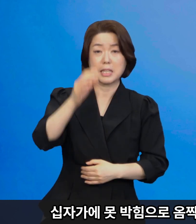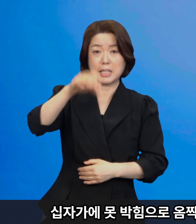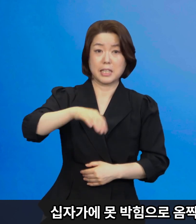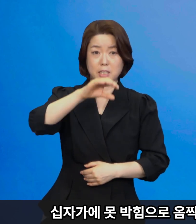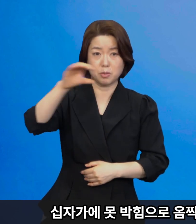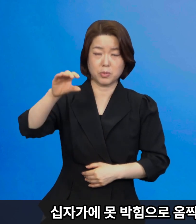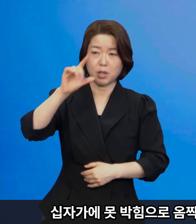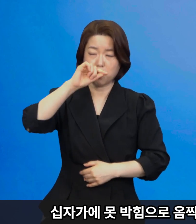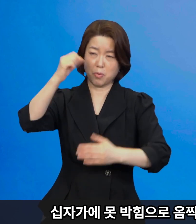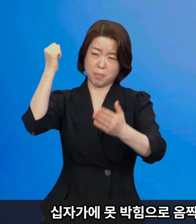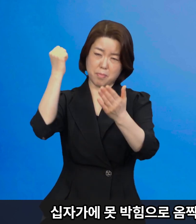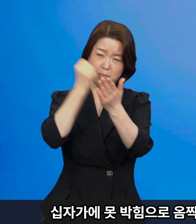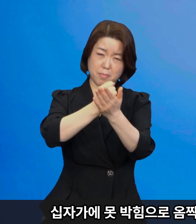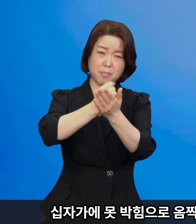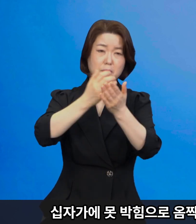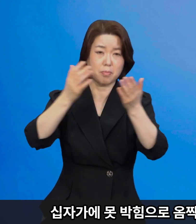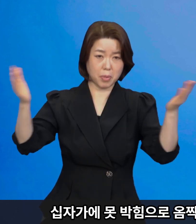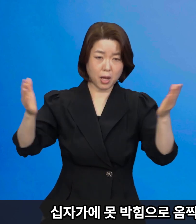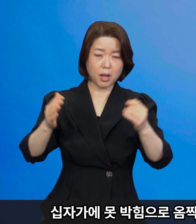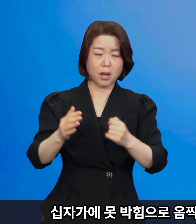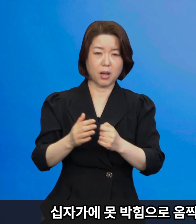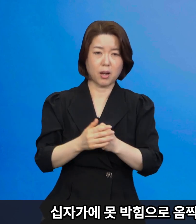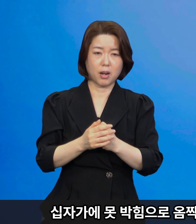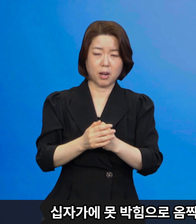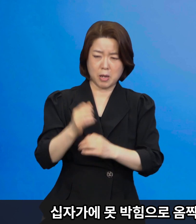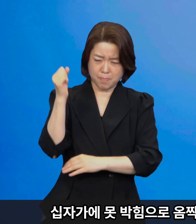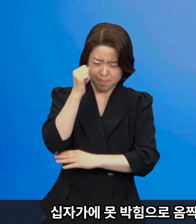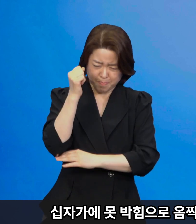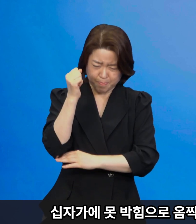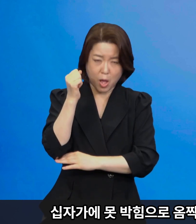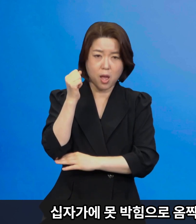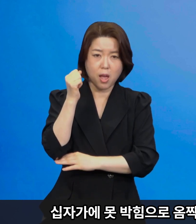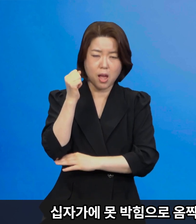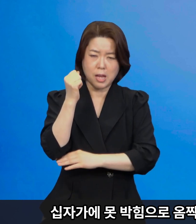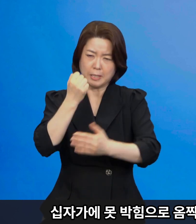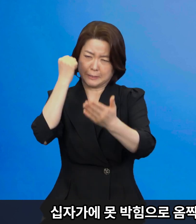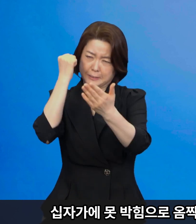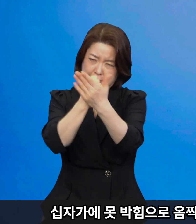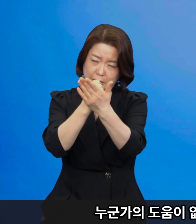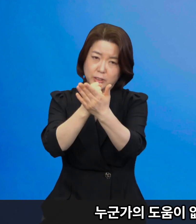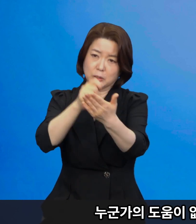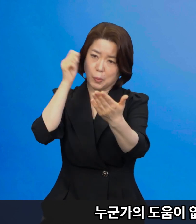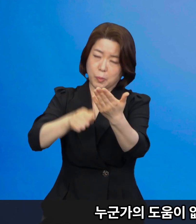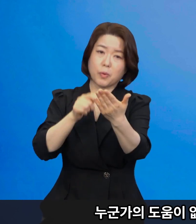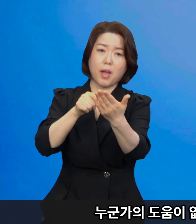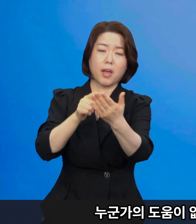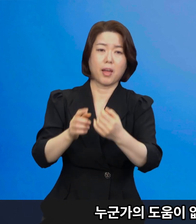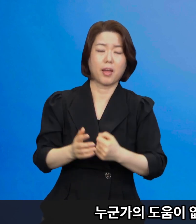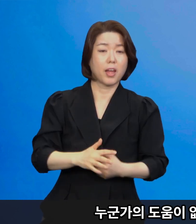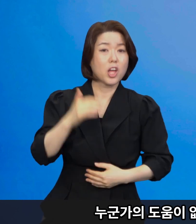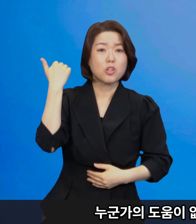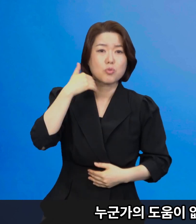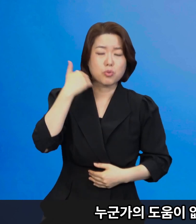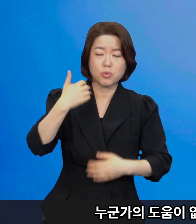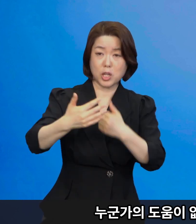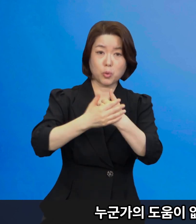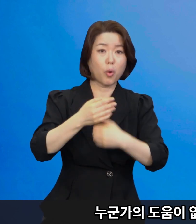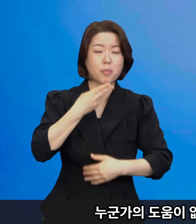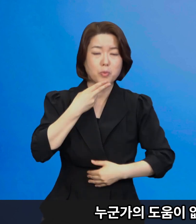십자가에 못 박힘으로 옴짝달짝할 수 없는 상태가 되었으며 누군가의 도움이